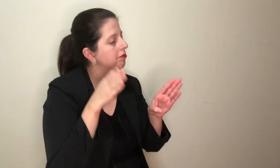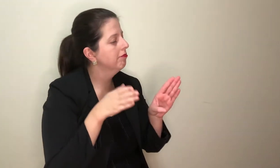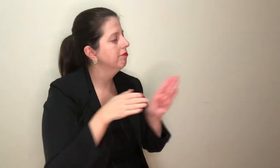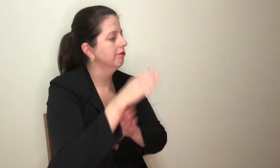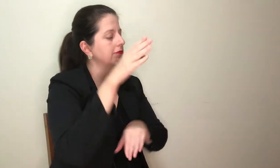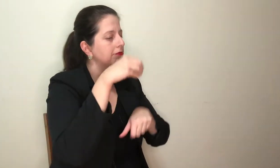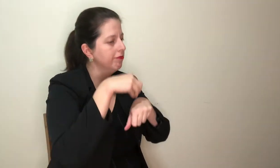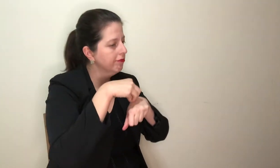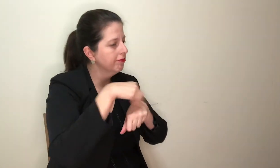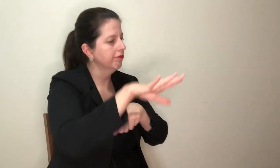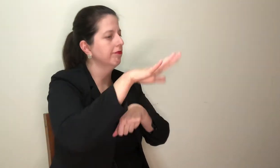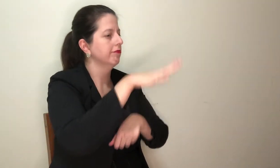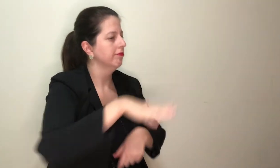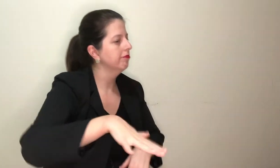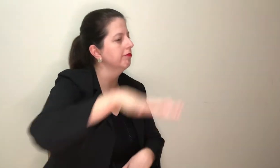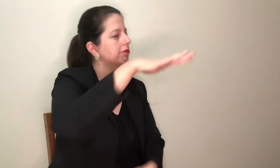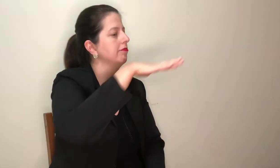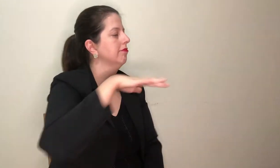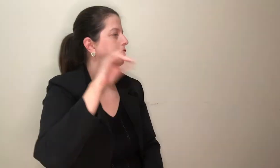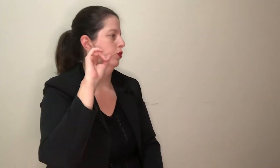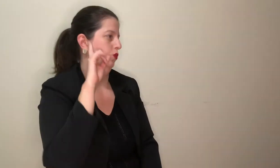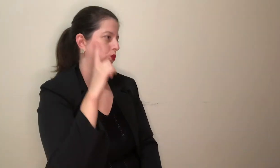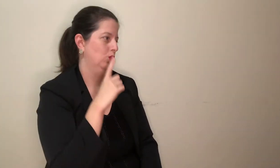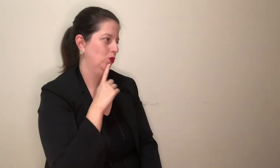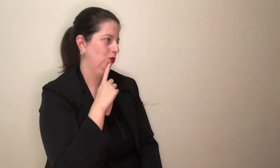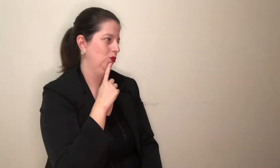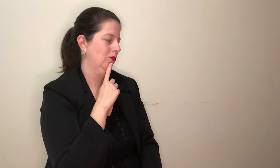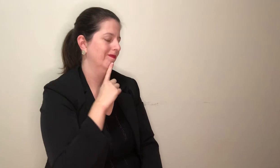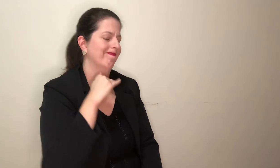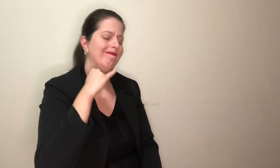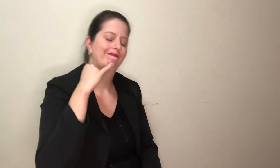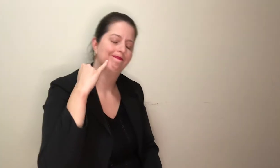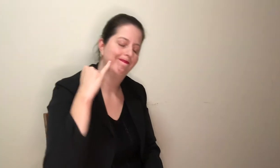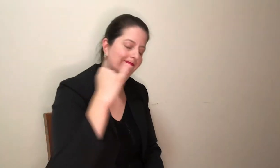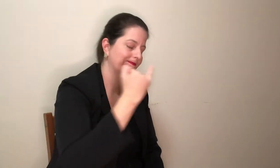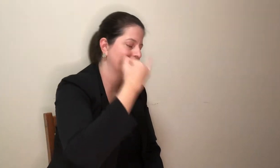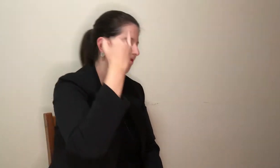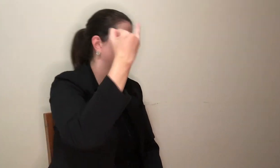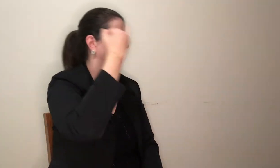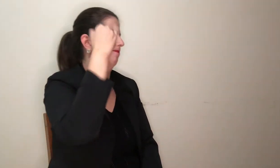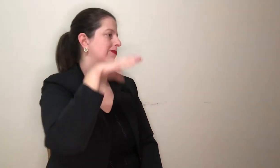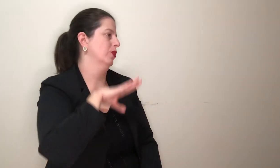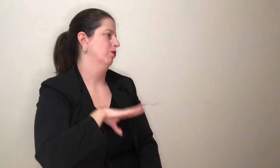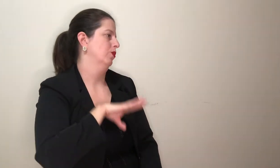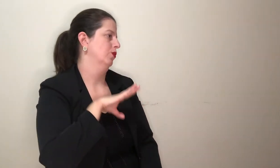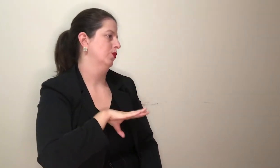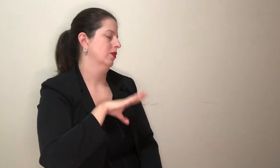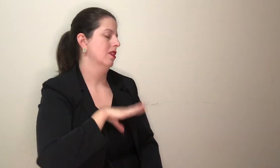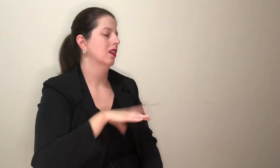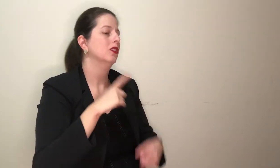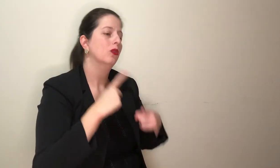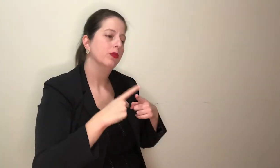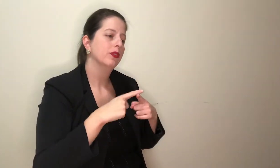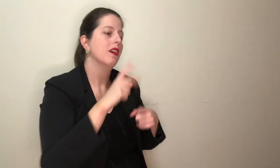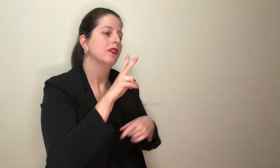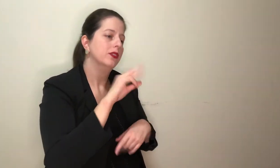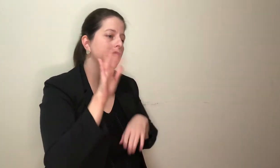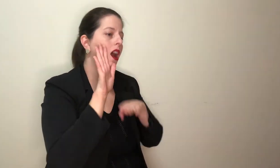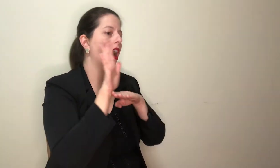Sim, meu conselho, principalmente para os surdos, é da importância do português, porque ele vai ajudar você